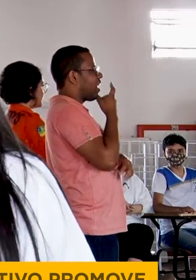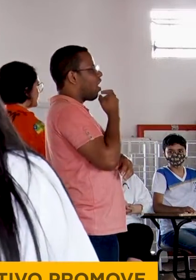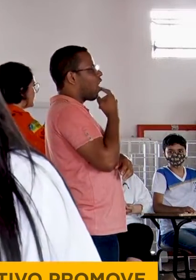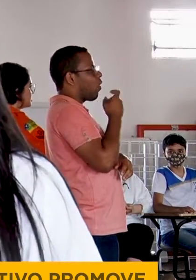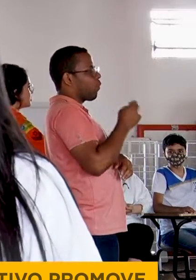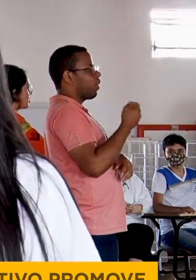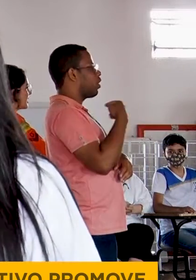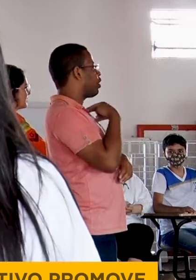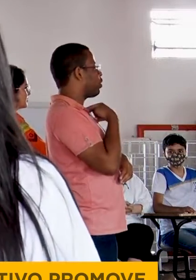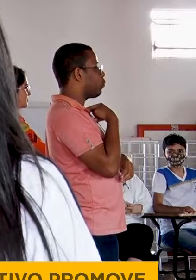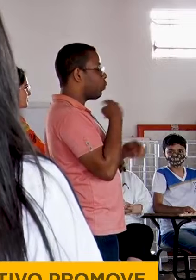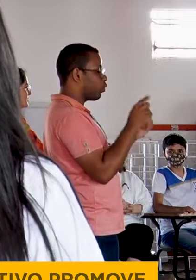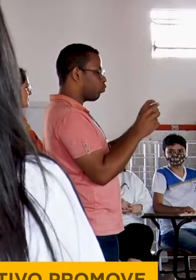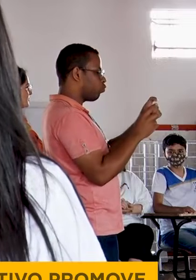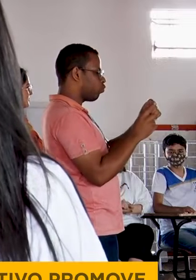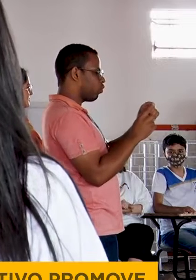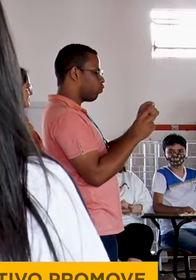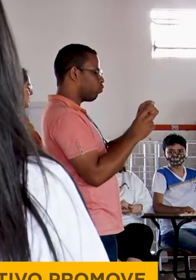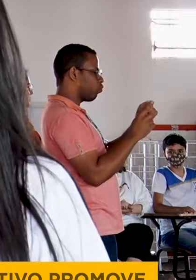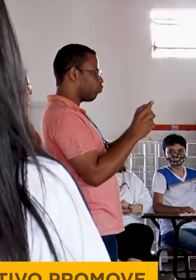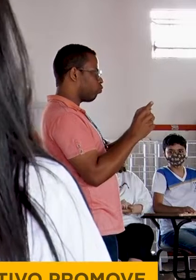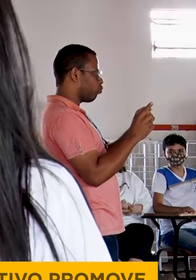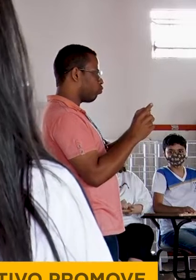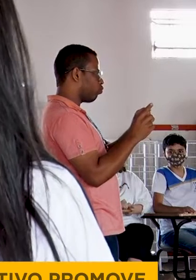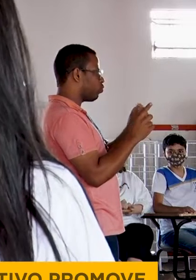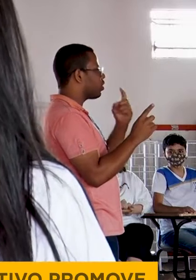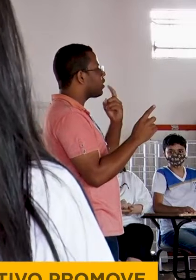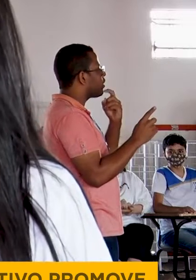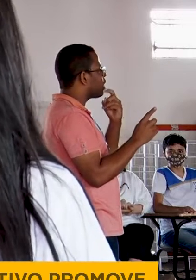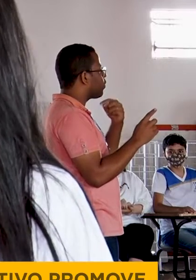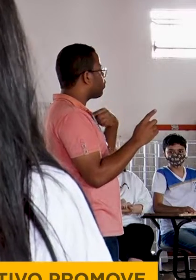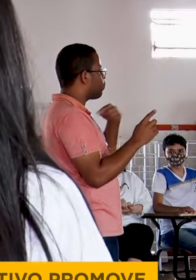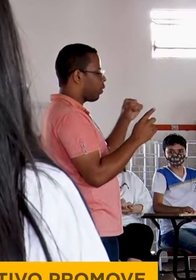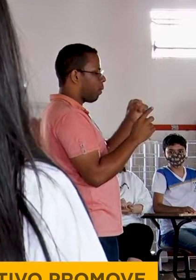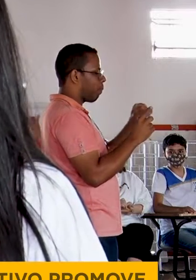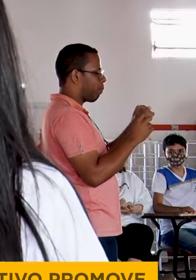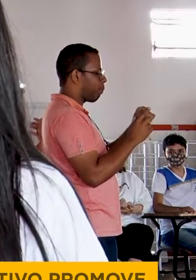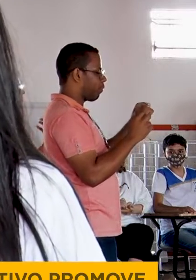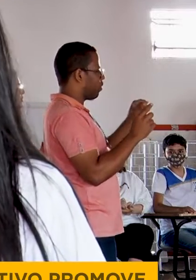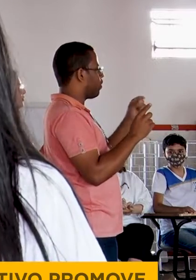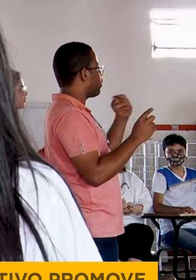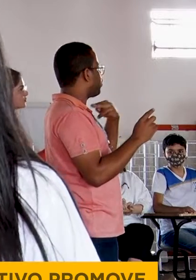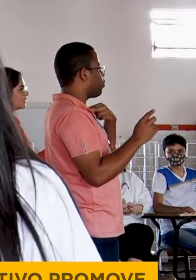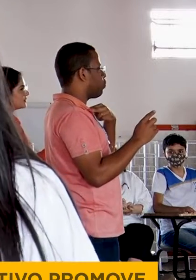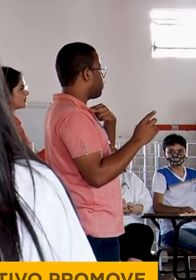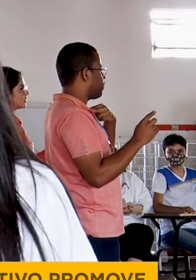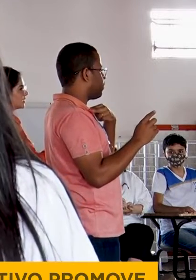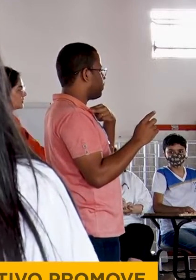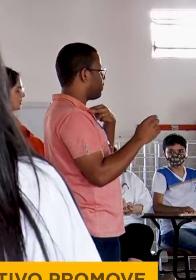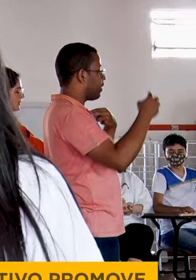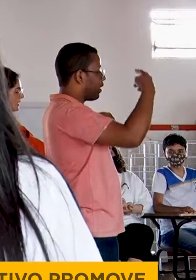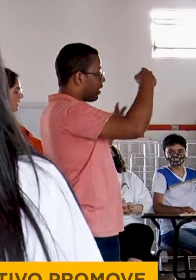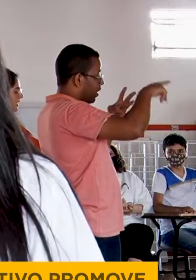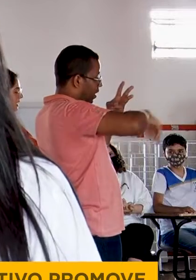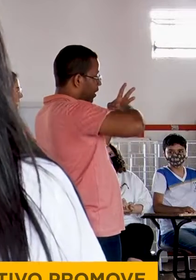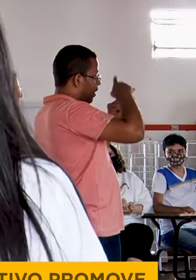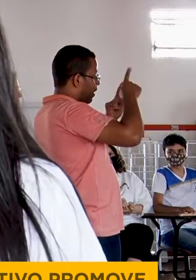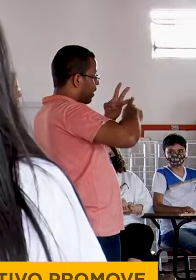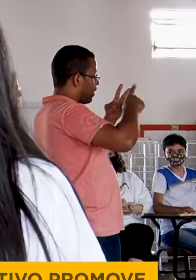fazendo com que os alunos eles se sintam de fato protagonistas né de suas histórias de suas vidas e também no contexto de passar a cultura surda